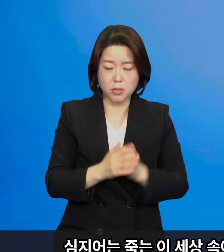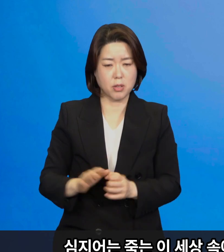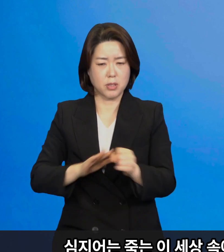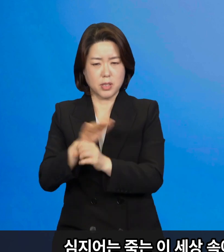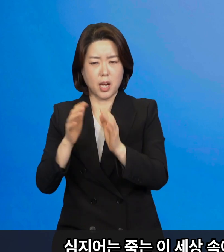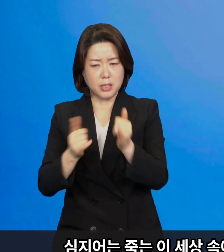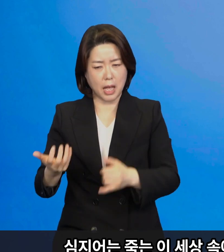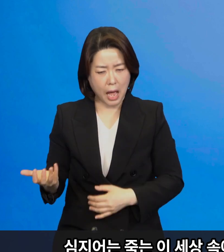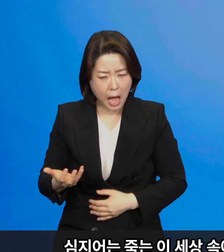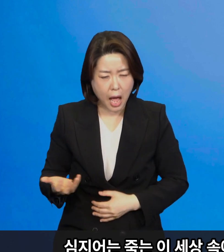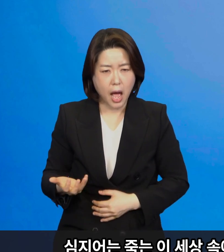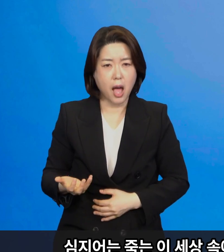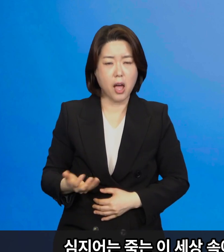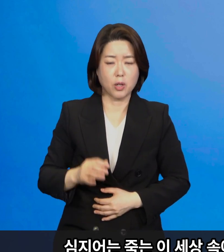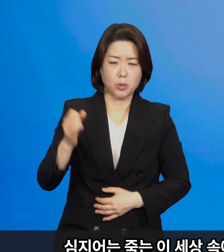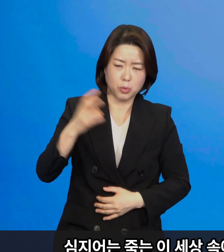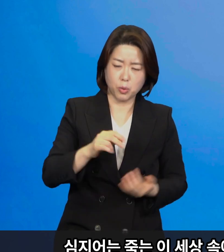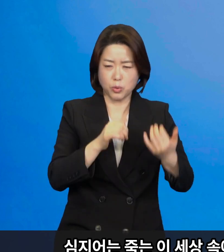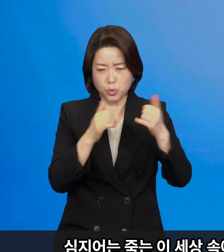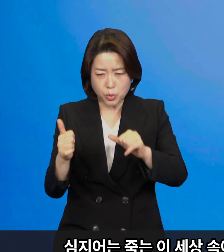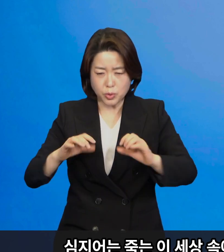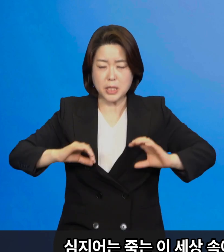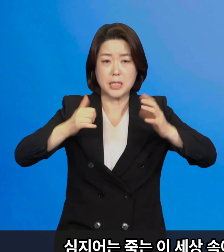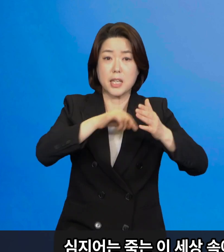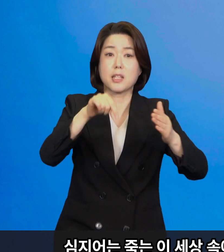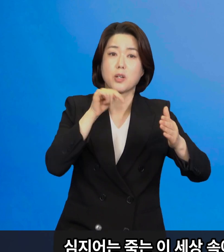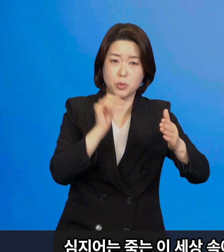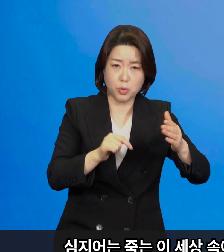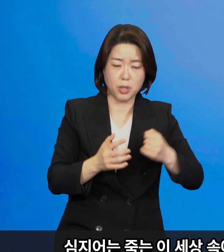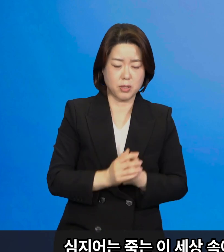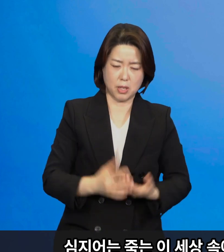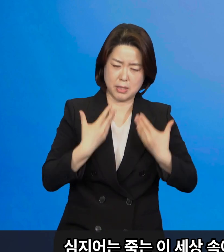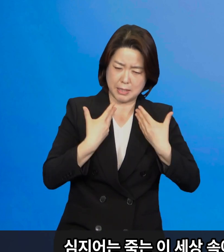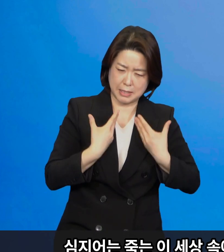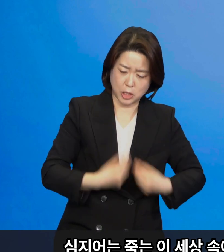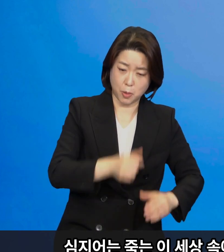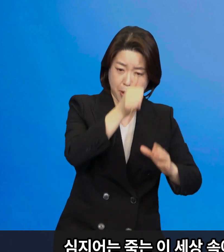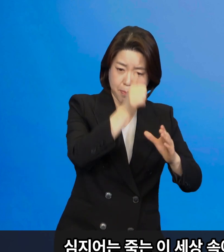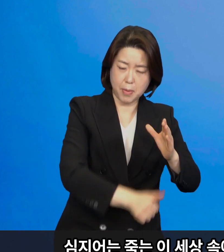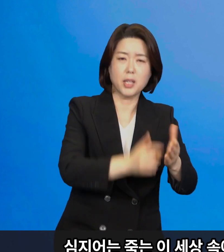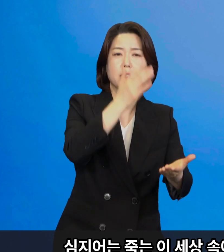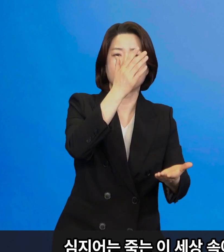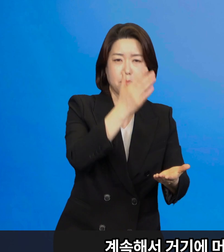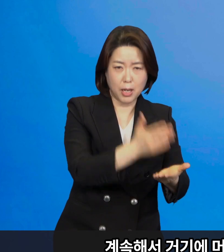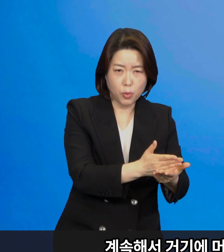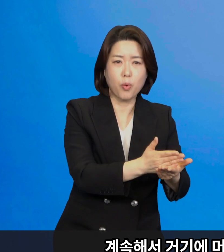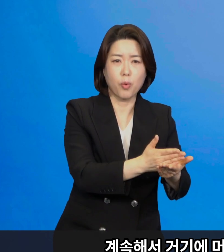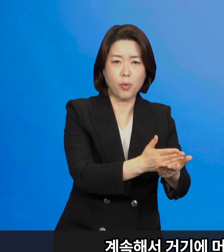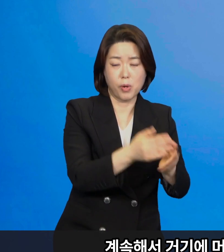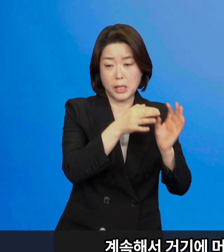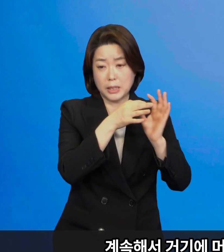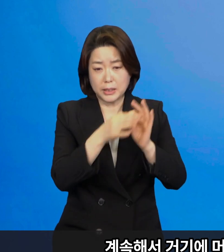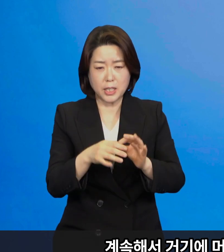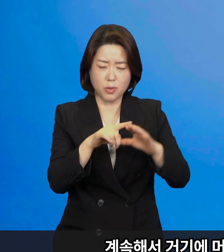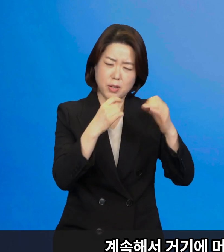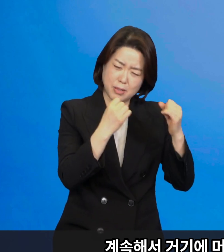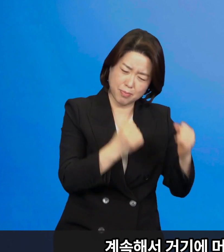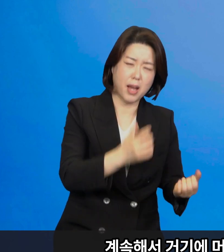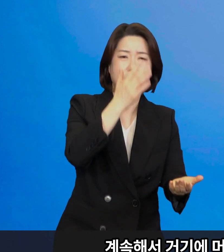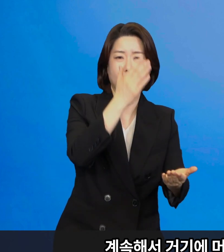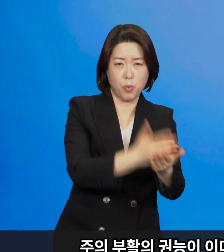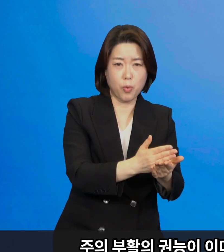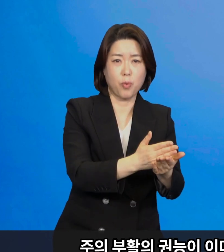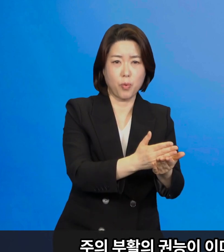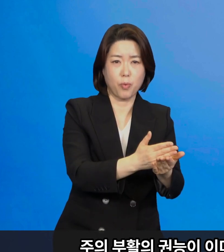아파하고 심지어는 죽는 이 세상 속에서 절망에 빠질 것이 아니라, 계속해서 거기에 머물러 있는 것이